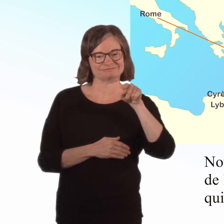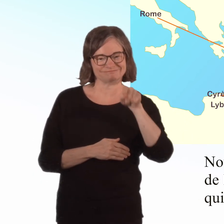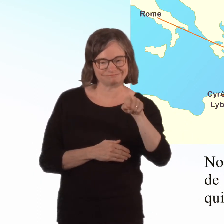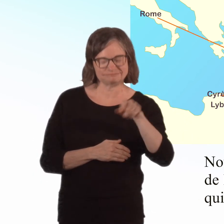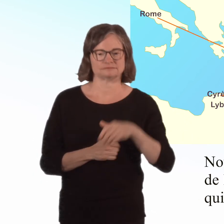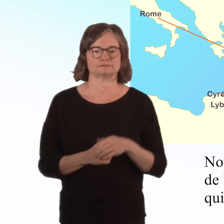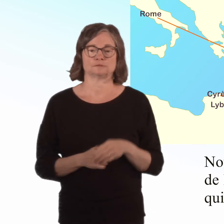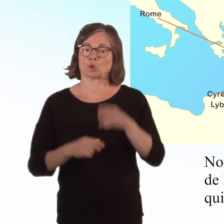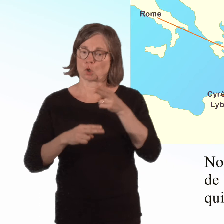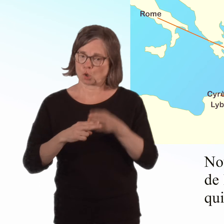de Rome,